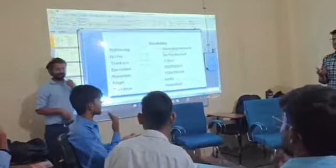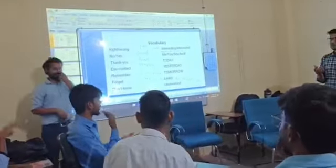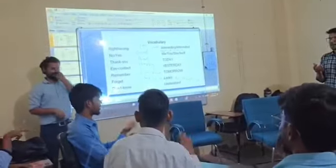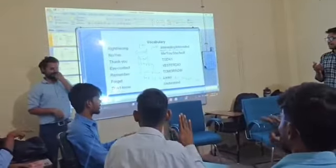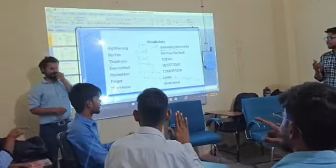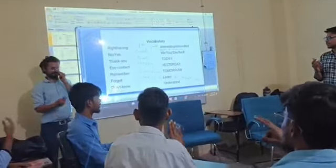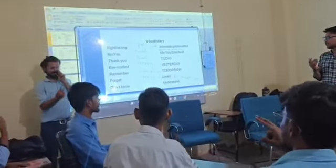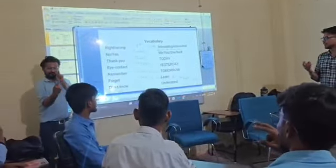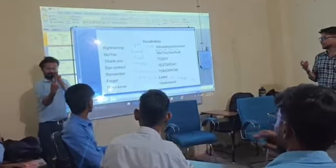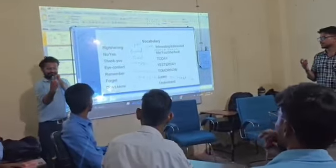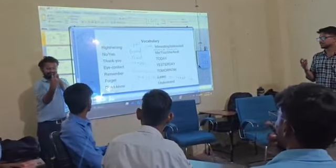आई कांटेक्ट,